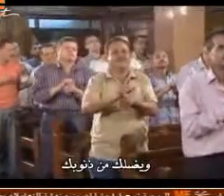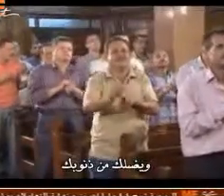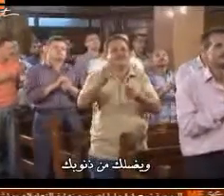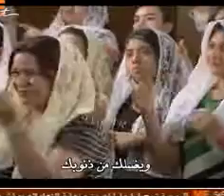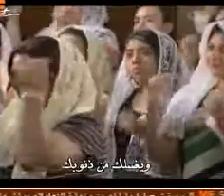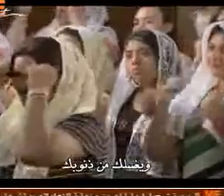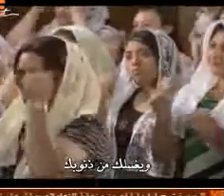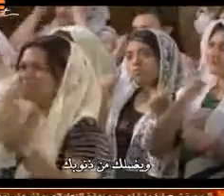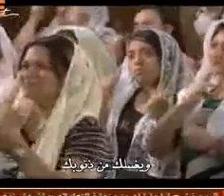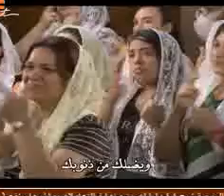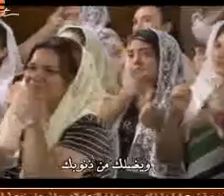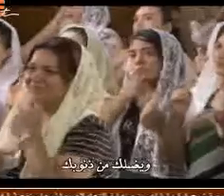واغسلك من